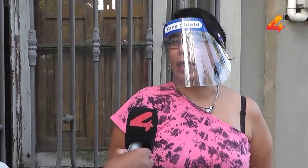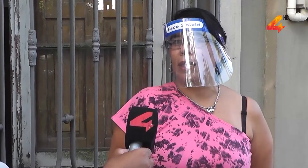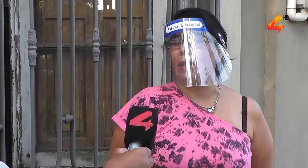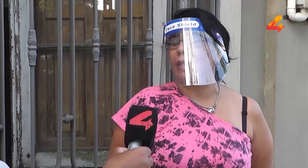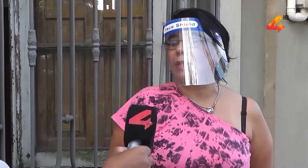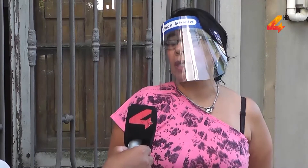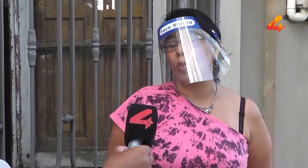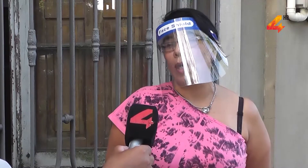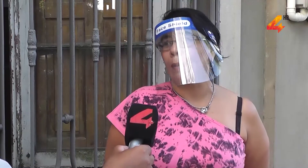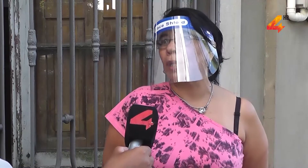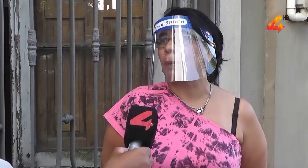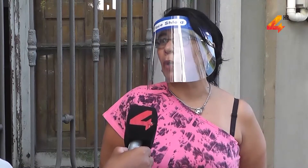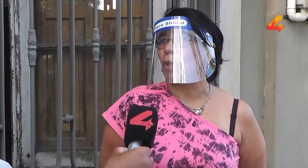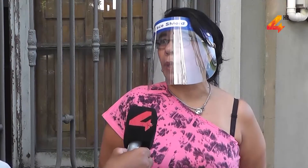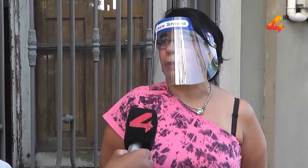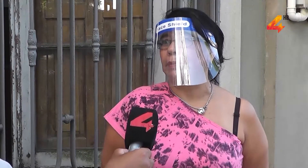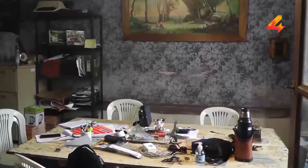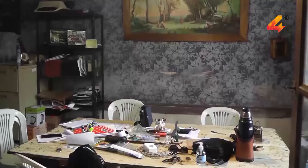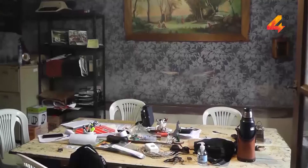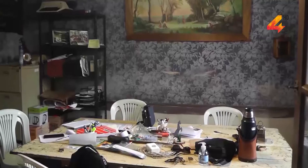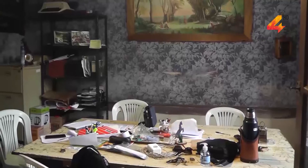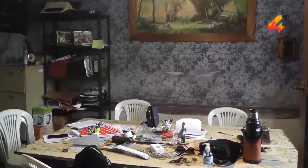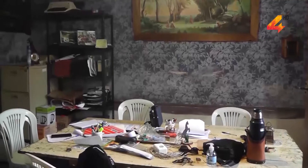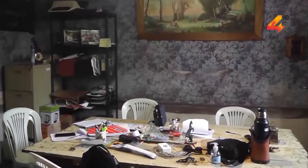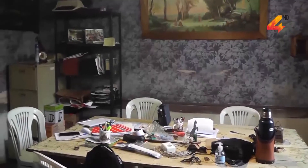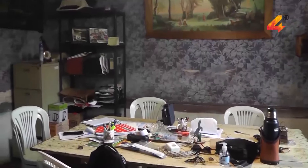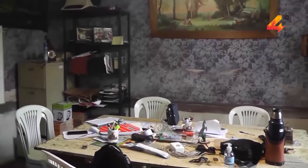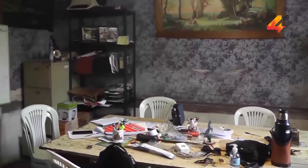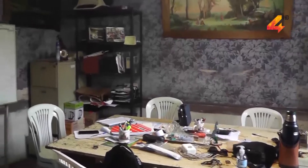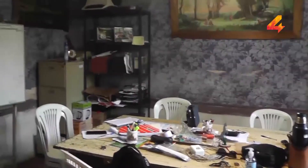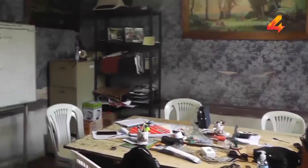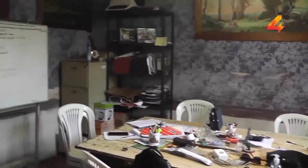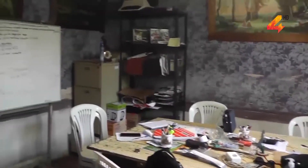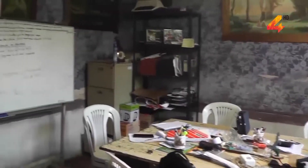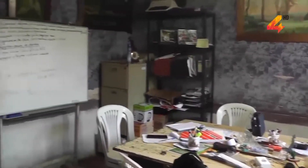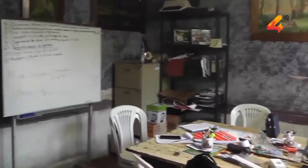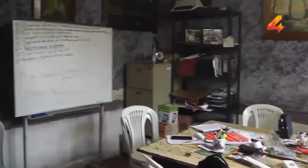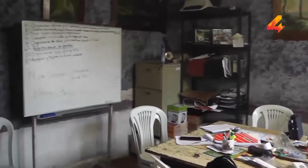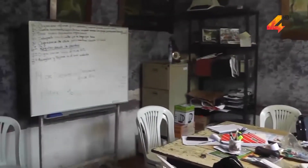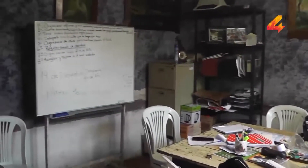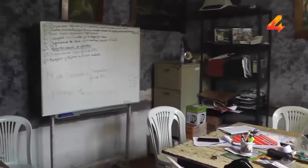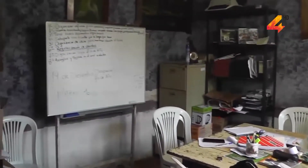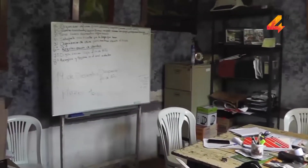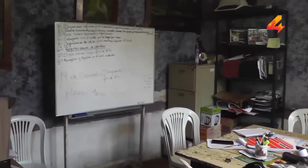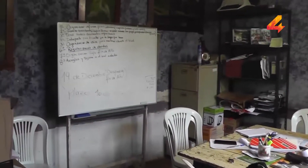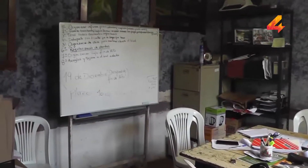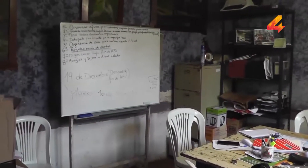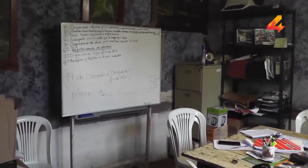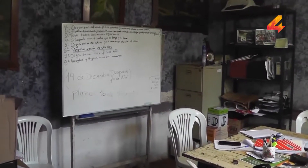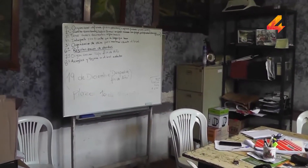el ZUNCA va a poner la mano de obra. ¿Cuál es la pretensión? ¿Qué es que se busca, Lian? ¿Qué es lo que se busca? Que la asociación aquí en Salto sea un